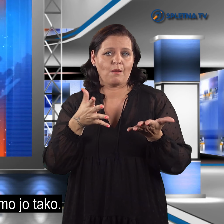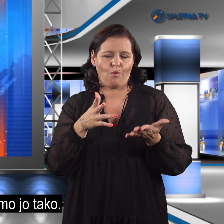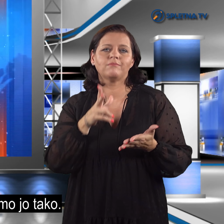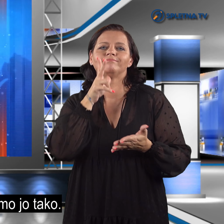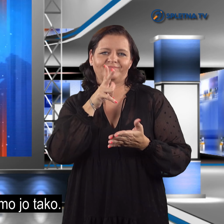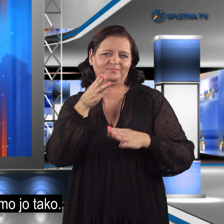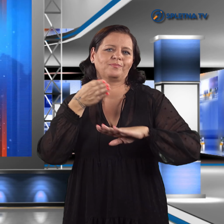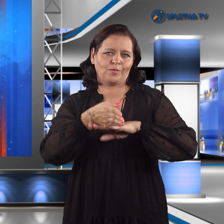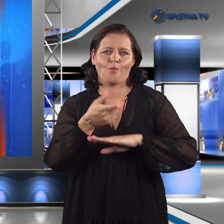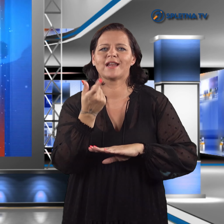tako.